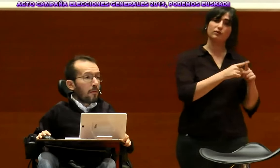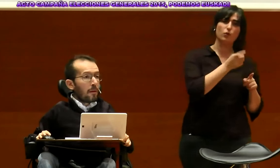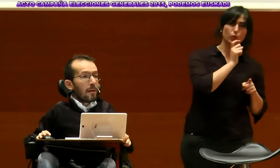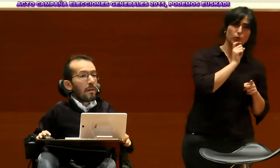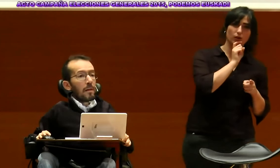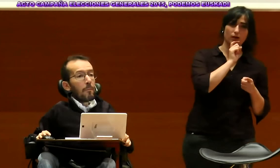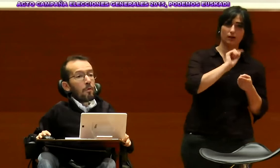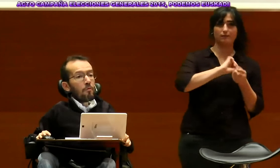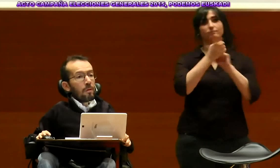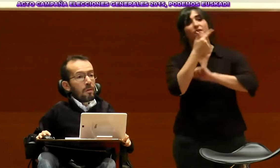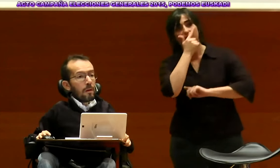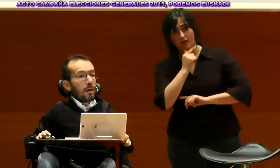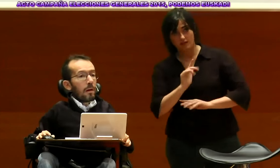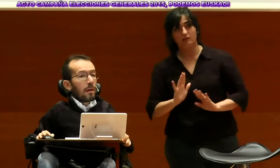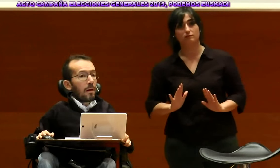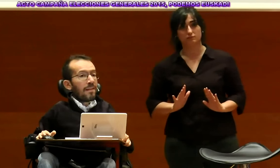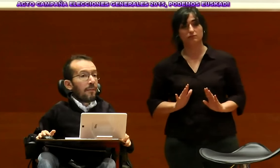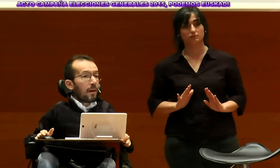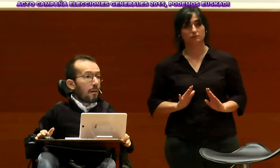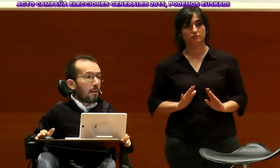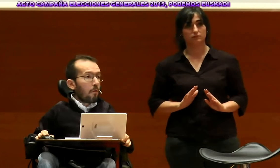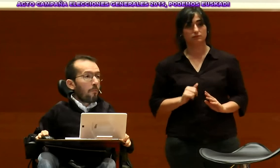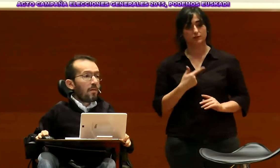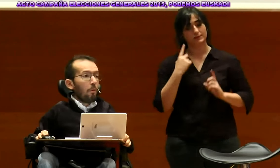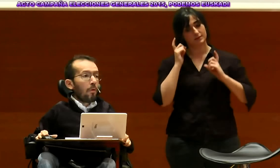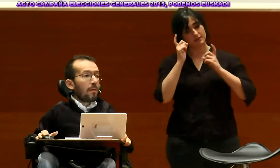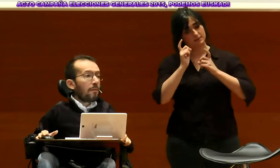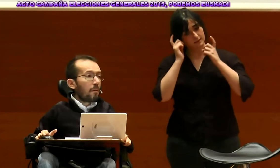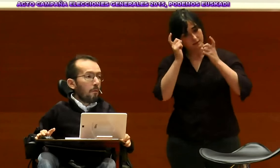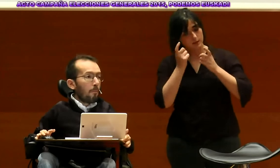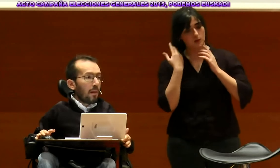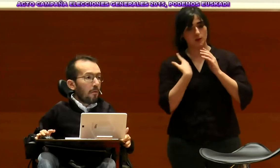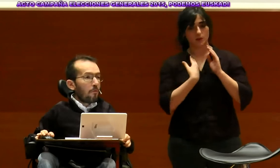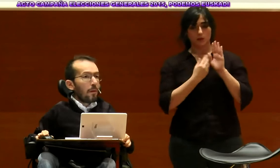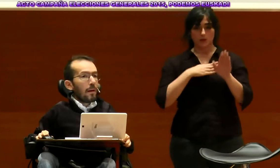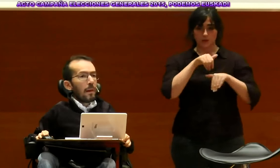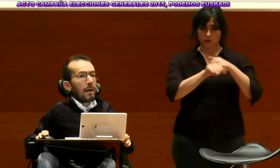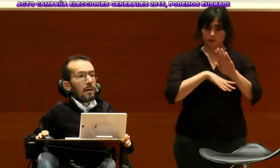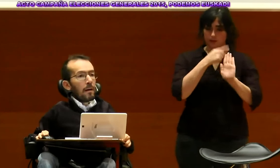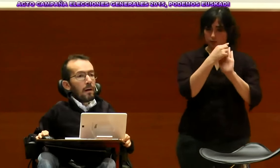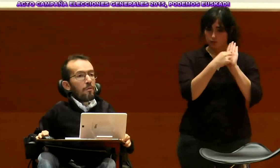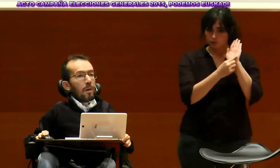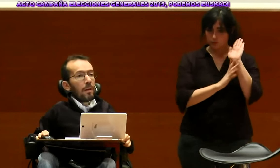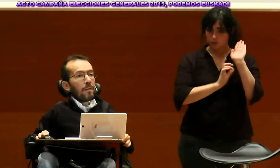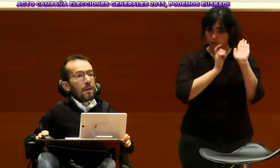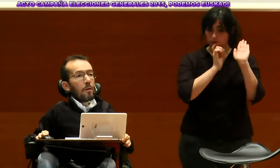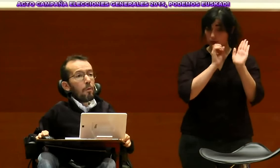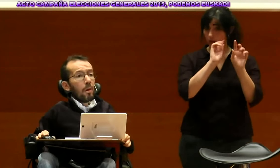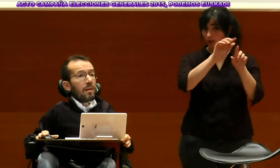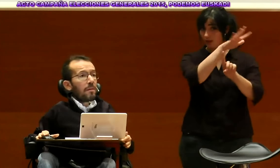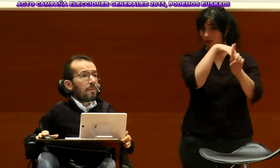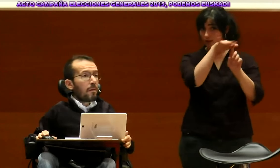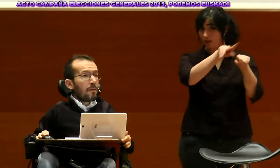sencillas. Intentamos entender los patrones complejos que hay en la naturaleza